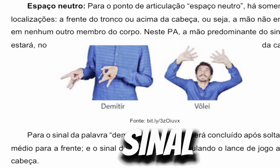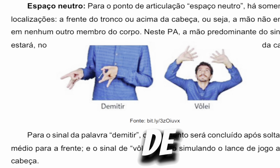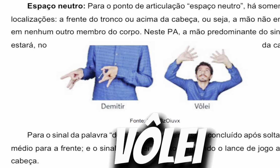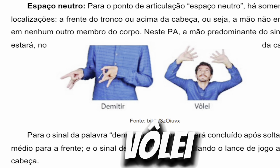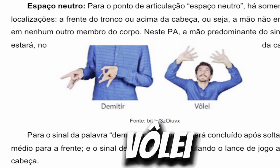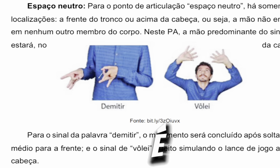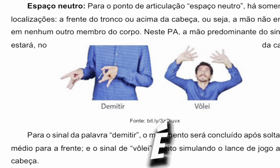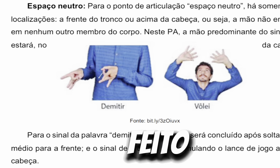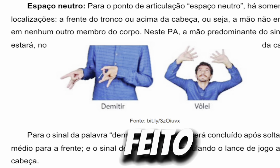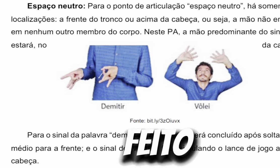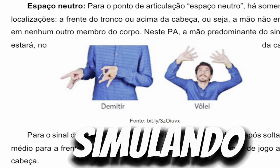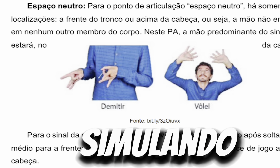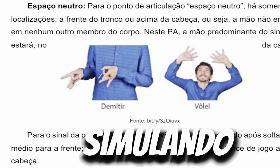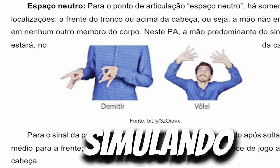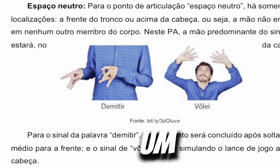de vôlei é feito simulando um